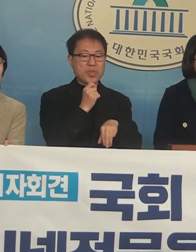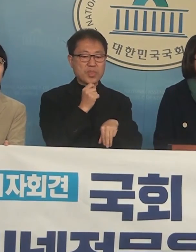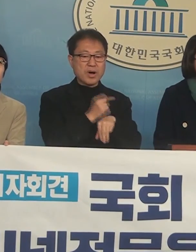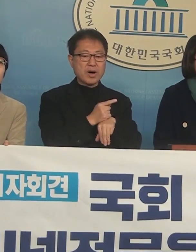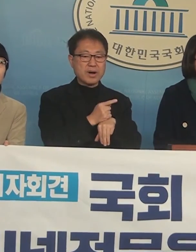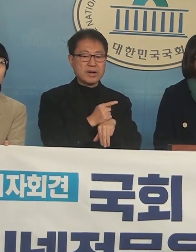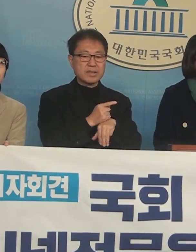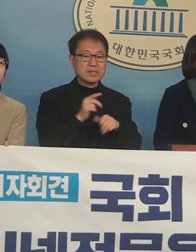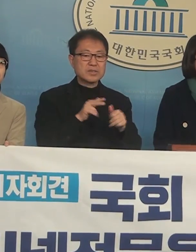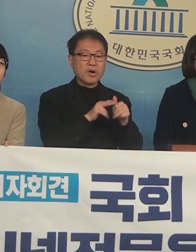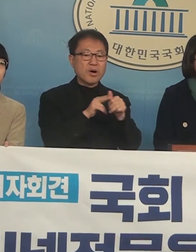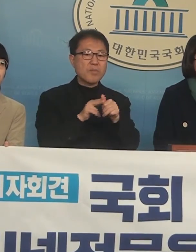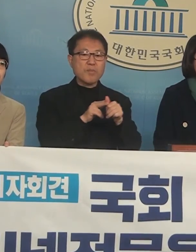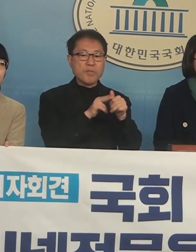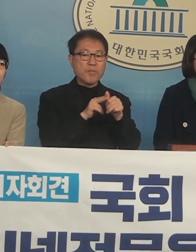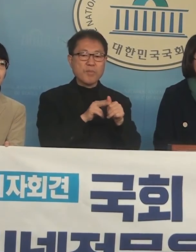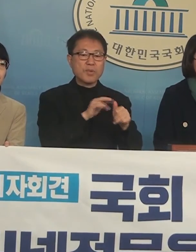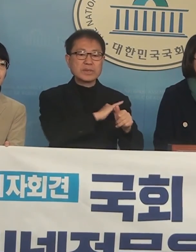그리고 정보인권